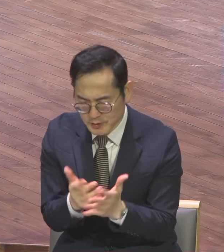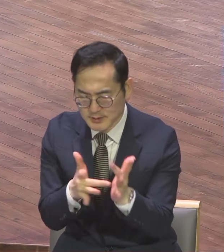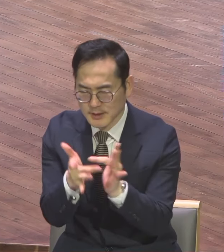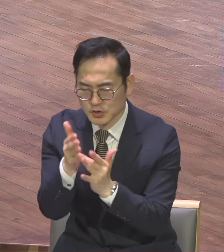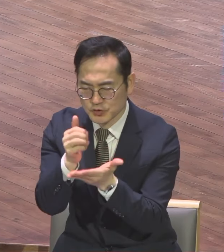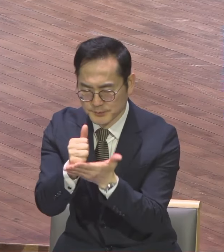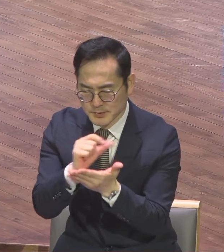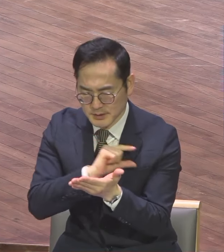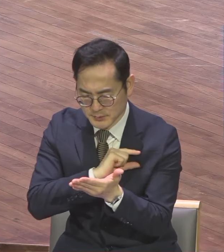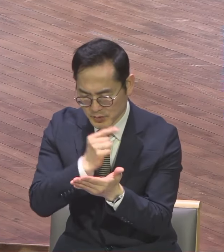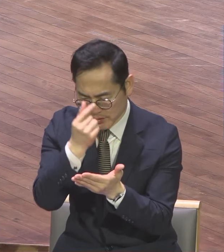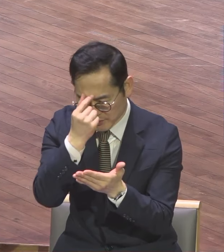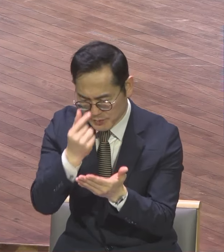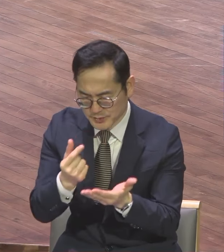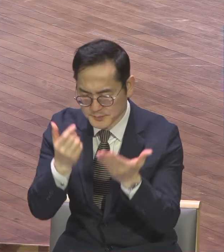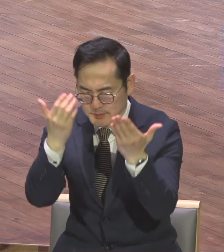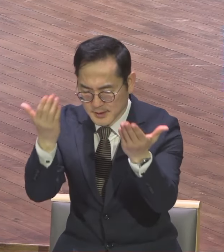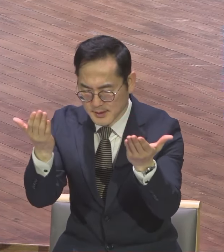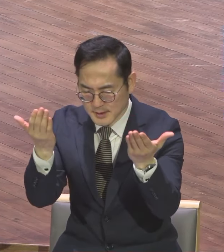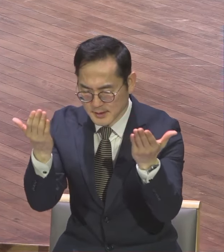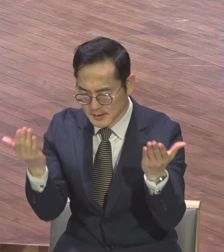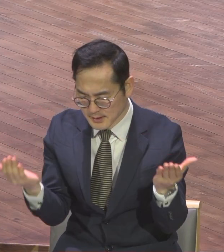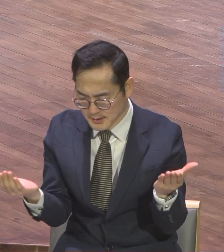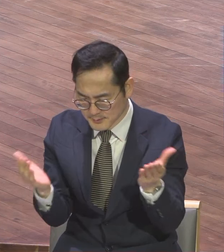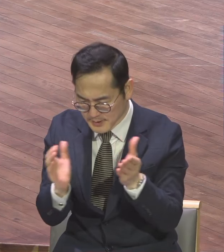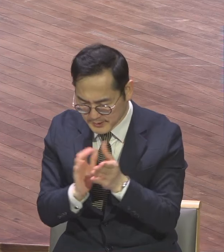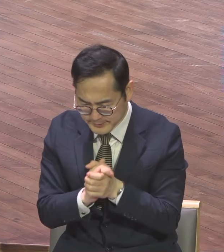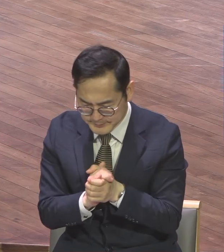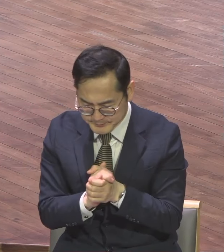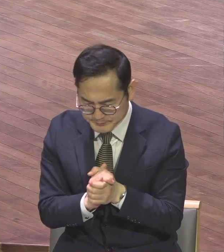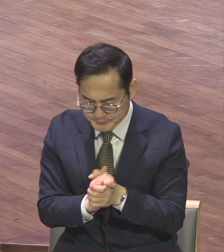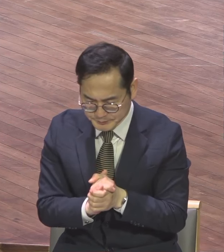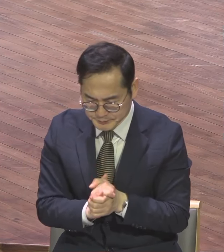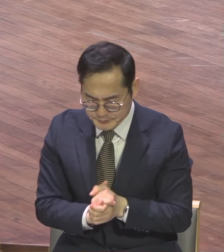예수 그리스도를 받들어 축복 기도합니다. 아멘.